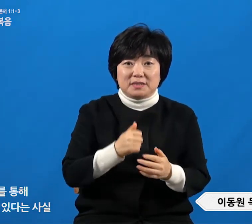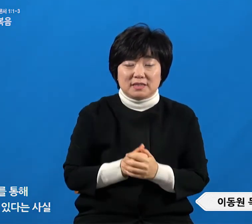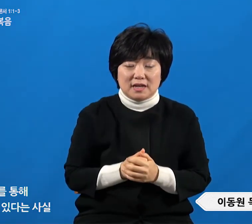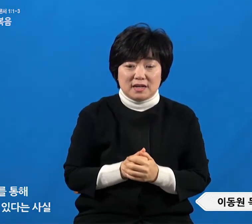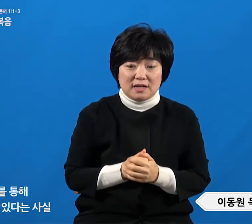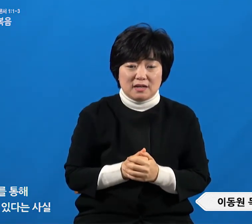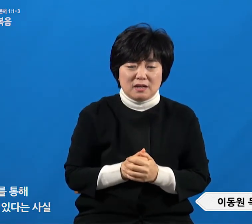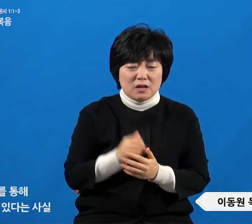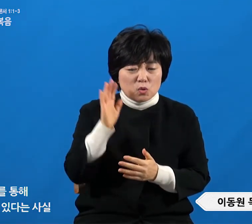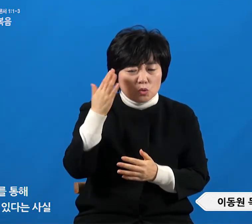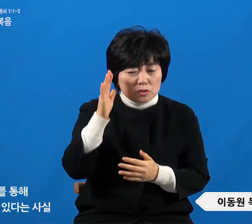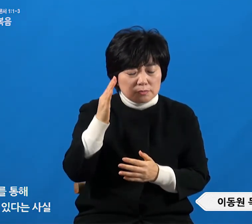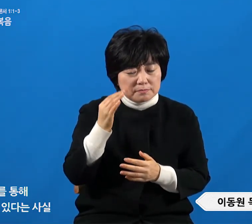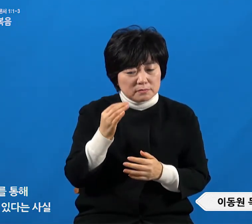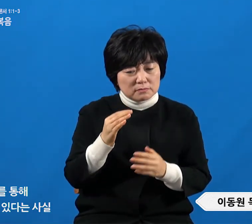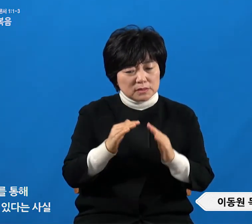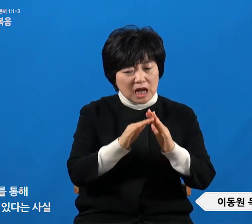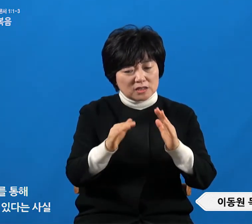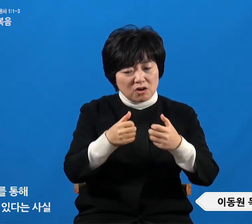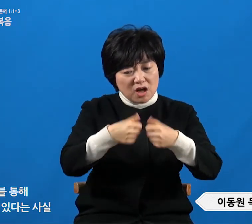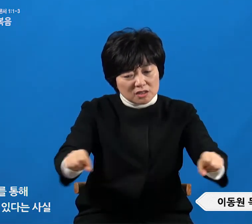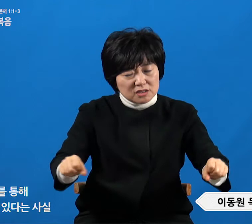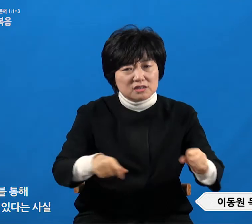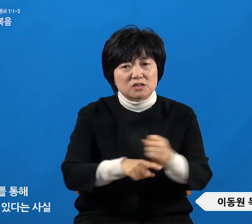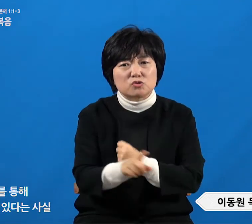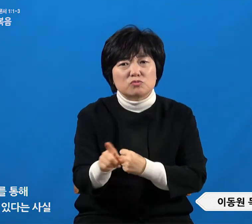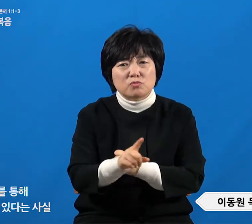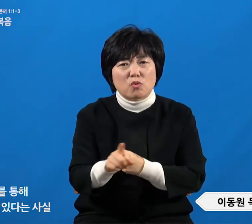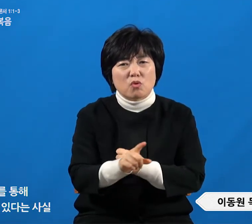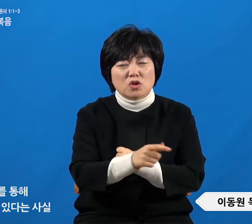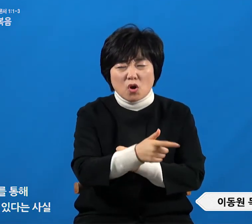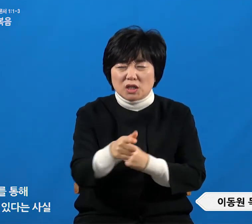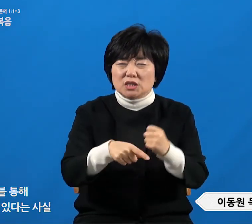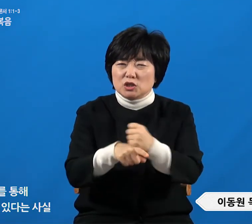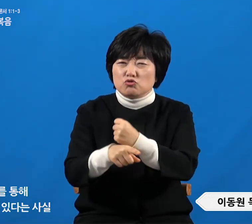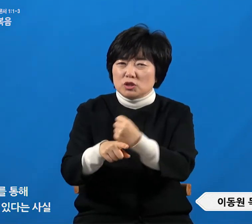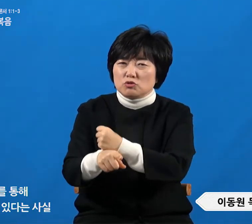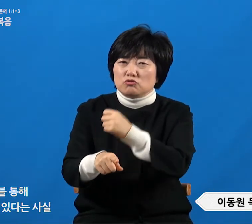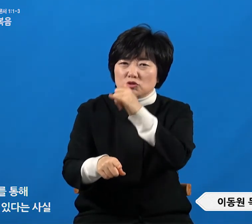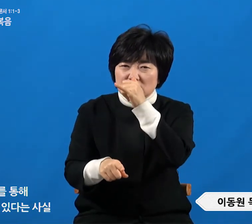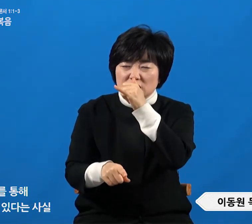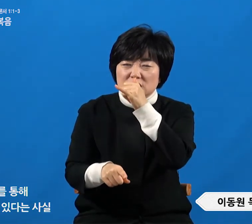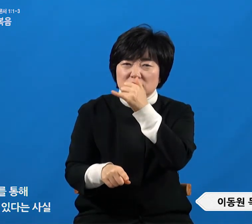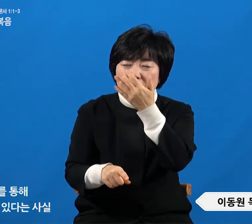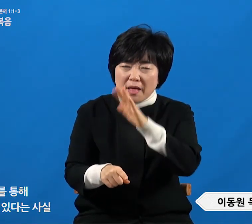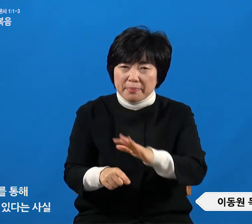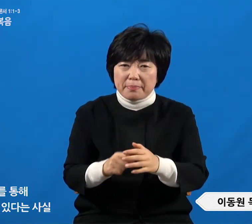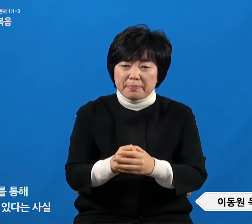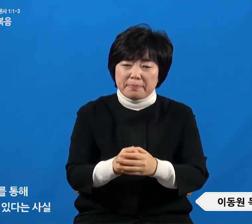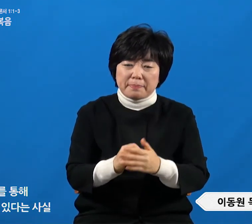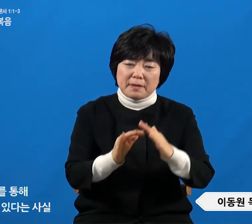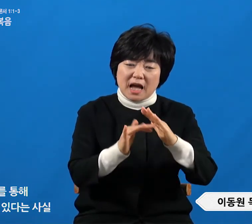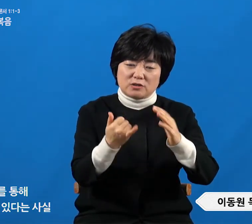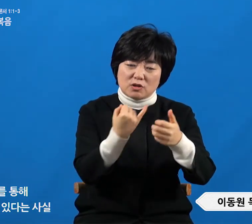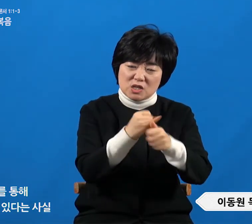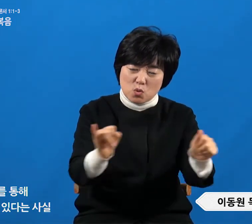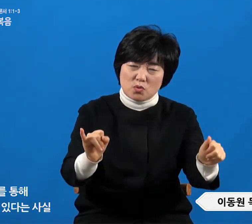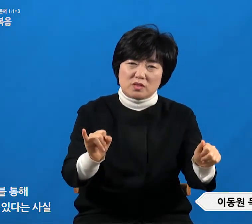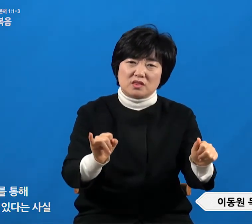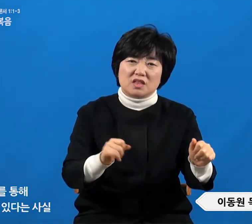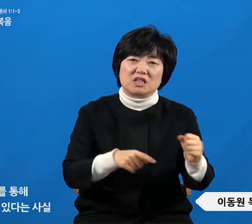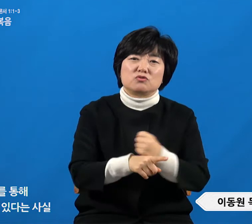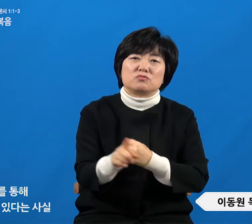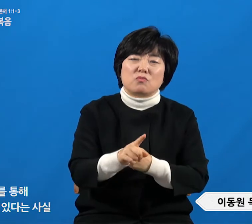가족이 붕괴되는 가장 중요한 원인이 뭘까요? 여러 가지 다양한 원인이 있겠지만 그 깊은 곳에서는 우리 인간의